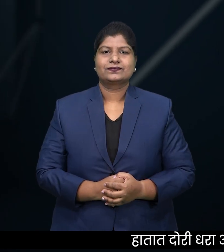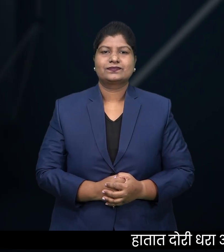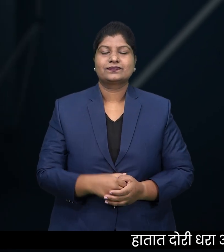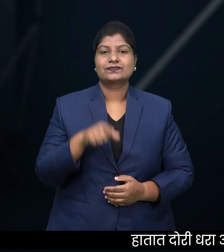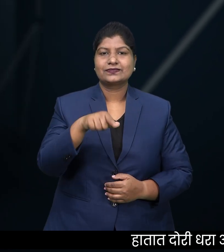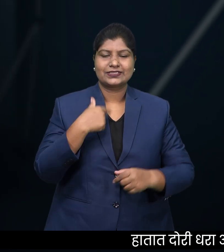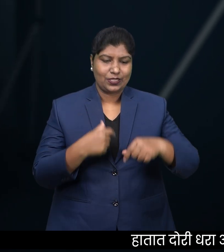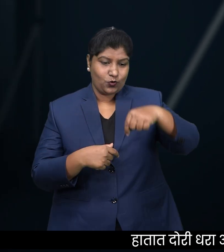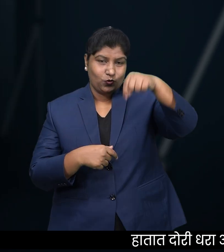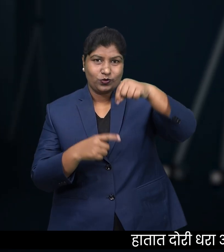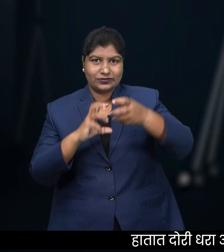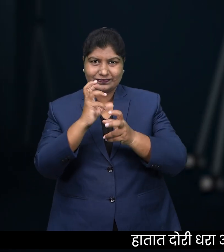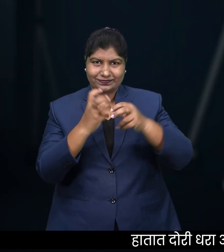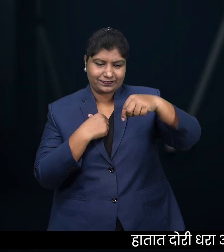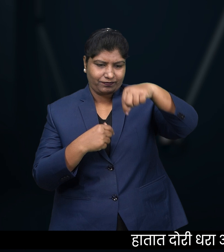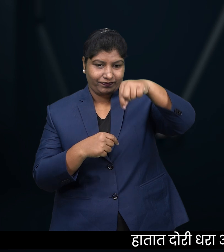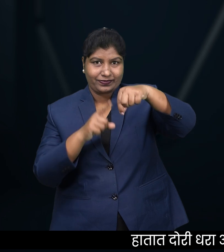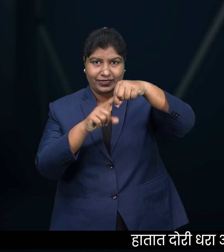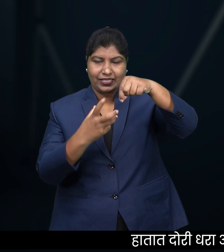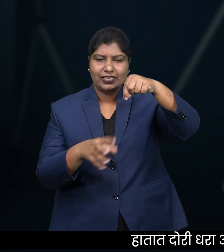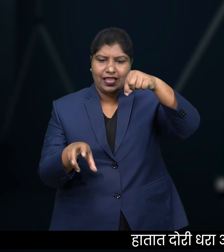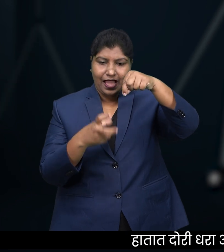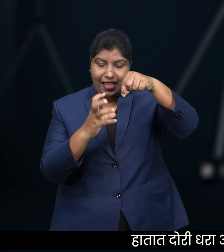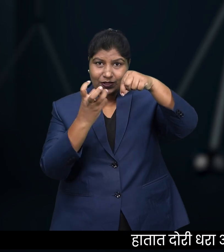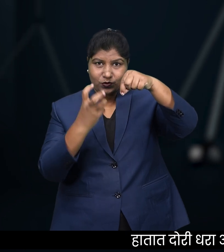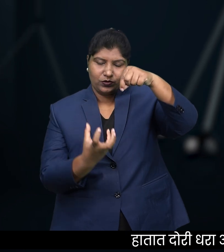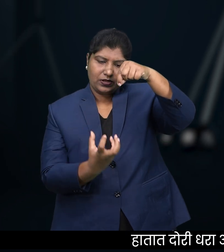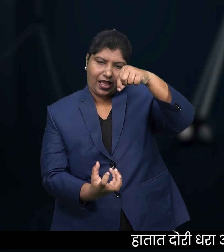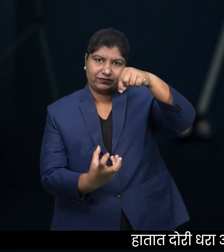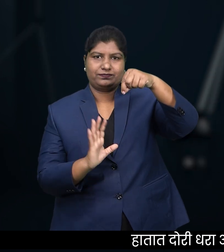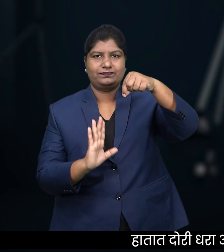हातात दोरी धरा आणि दगड त्यावर लटकू द्या.